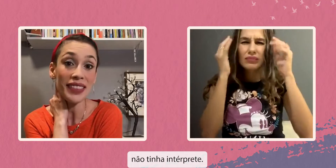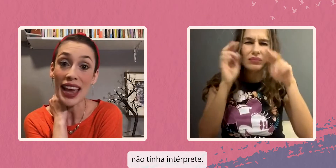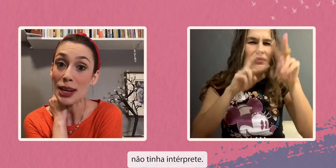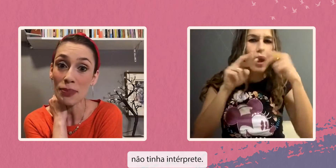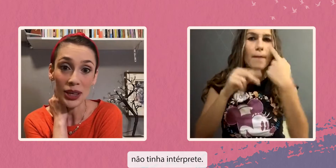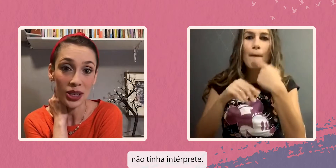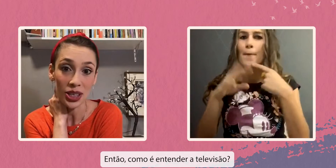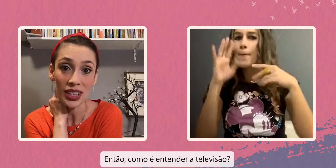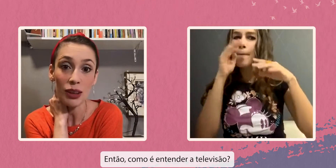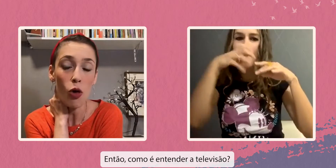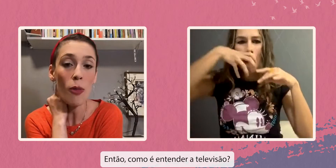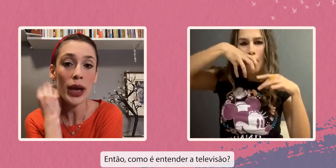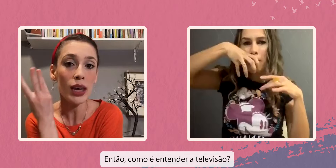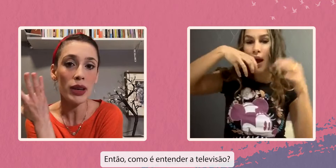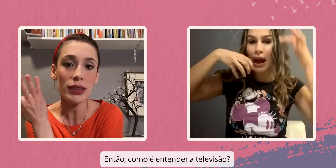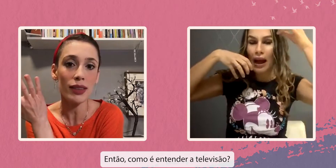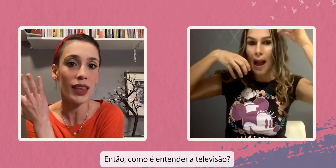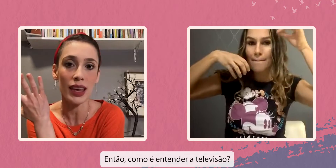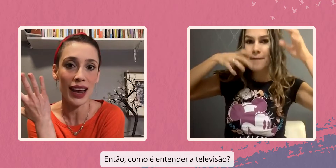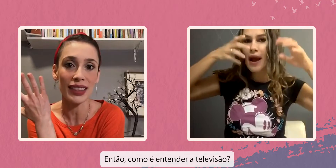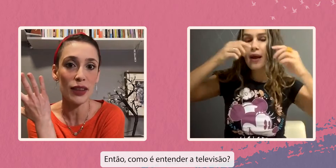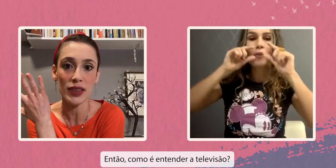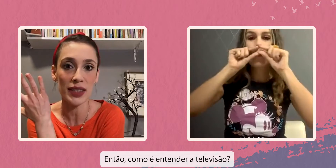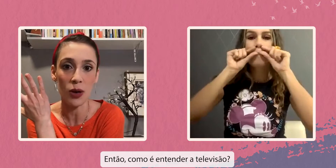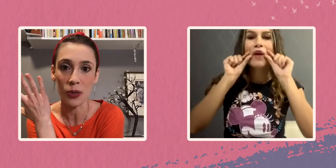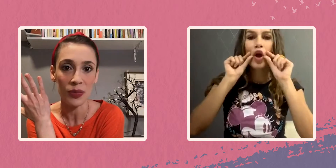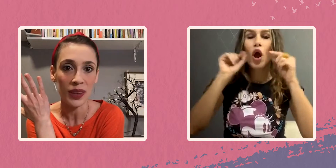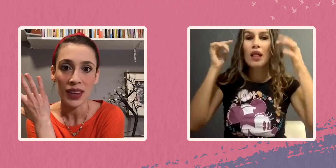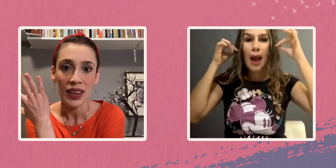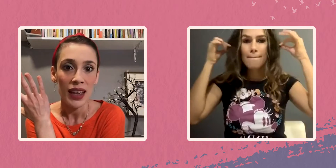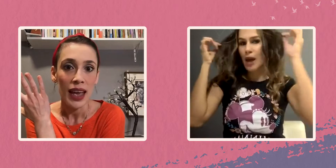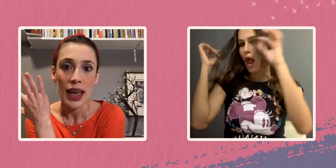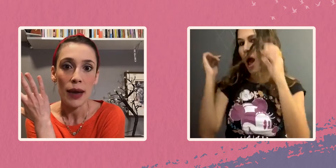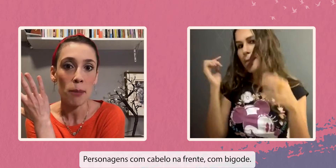tinha intérprete. Então, como é que eu ia entender a televisão?